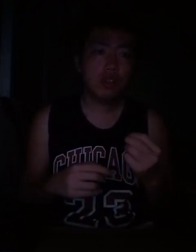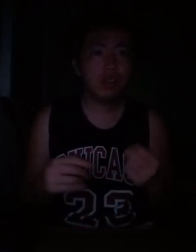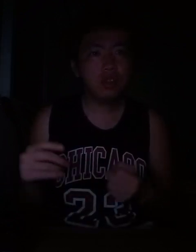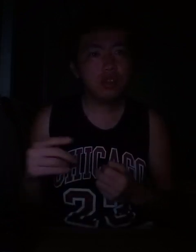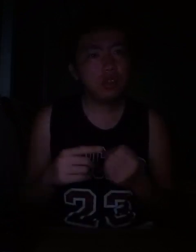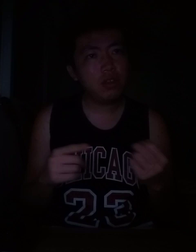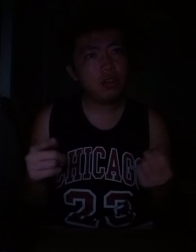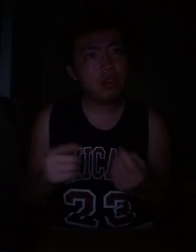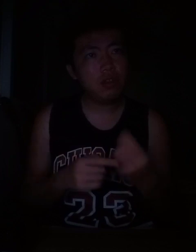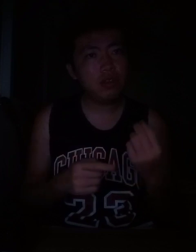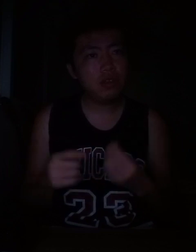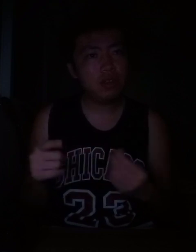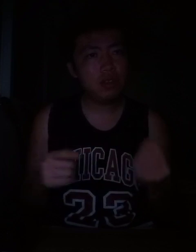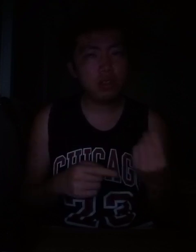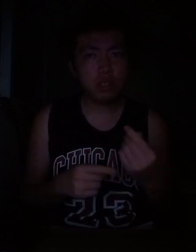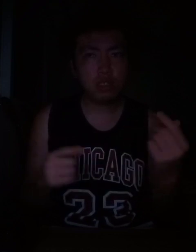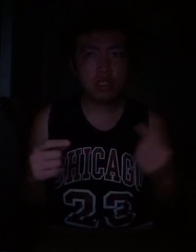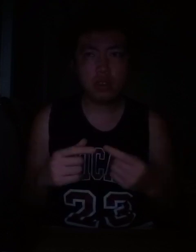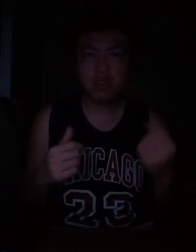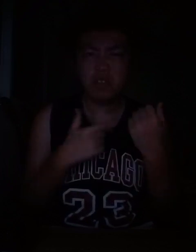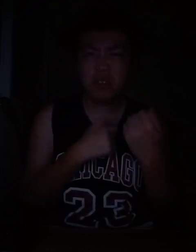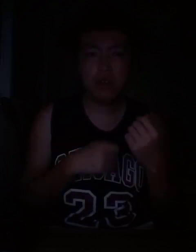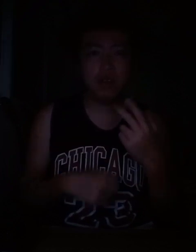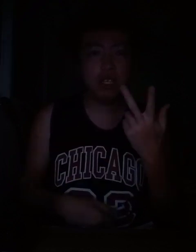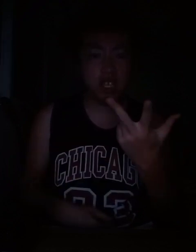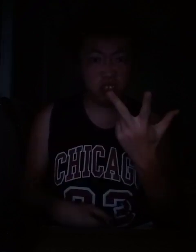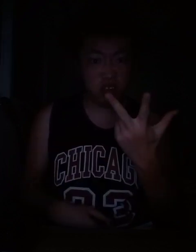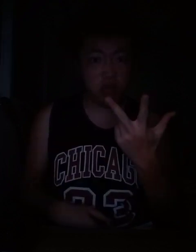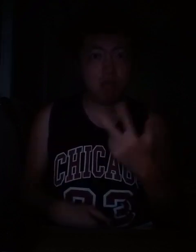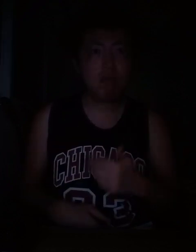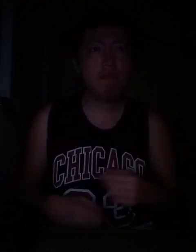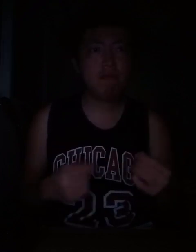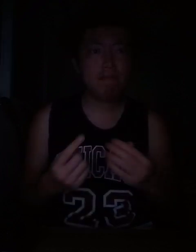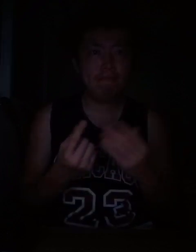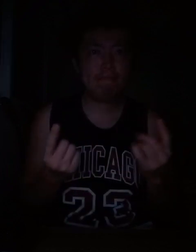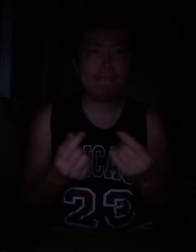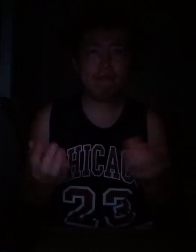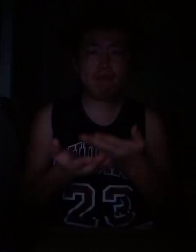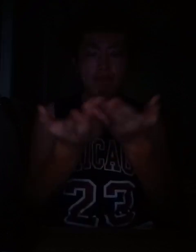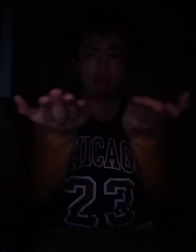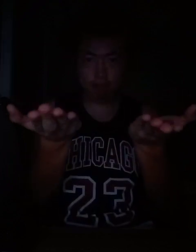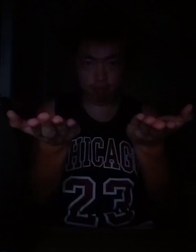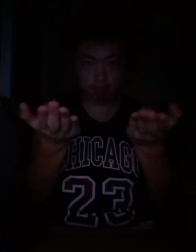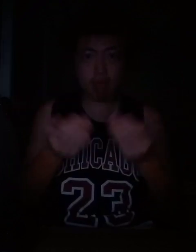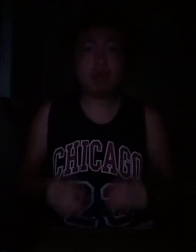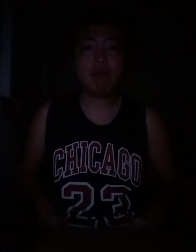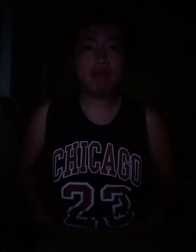이 공장에서 일어난 끼임 사고만 벌써 3번째입니다. 구자영 기자입니다.